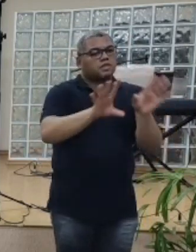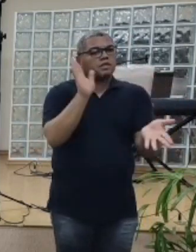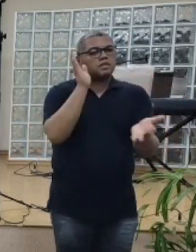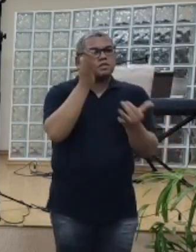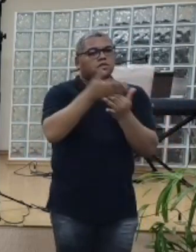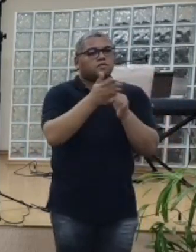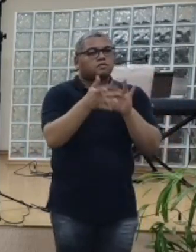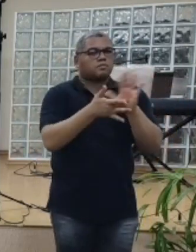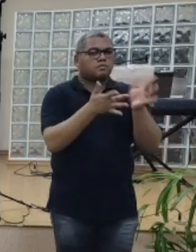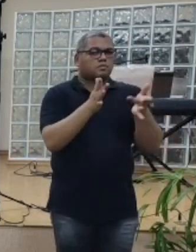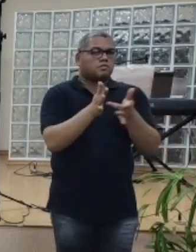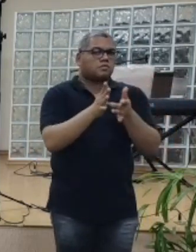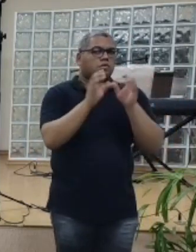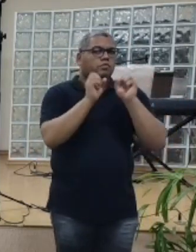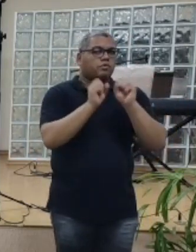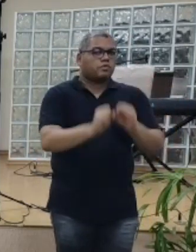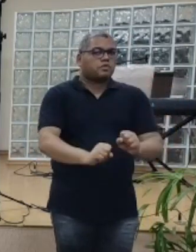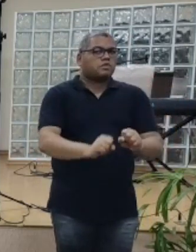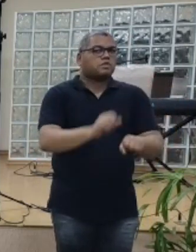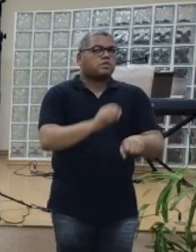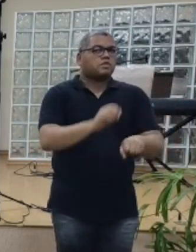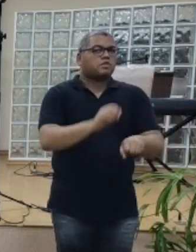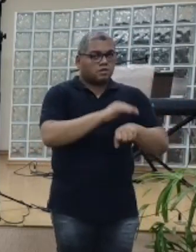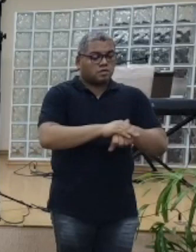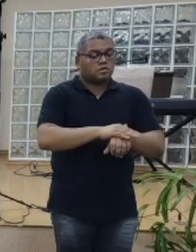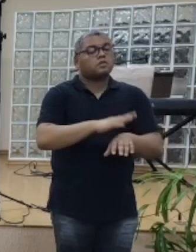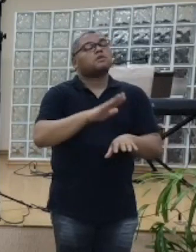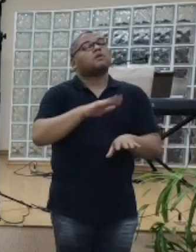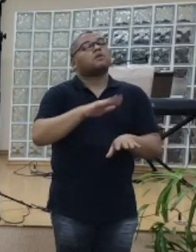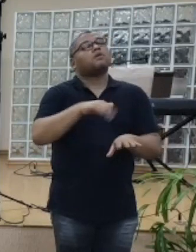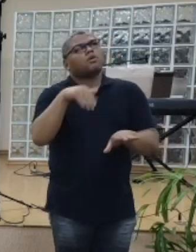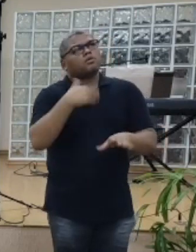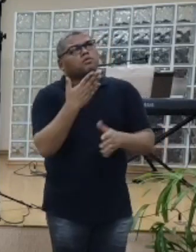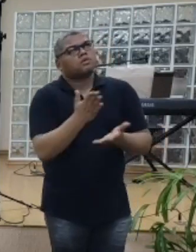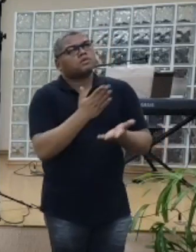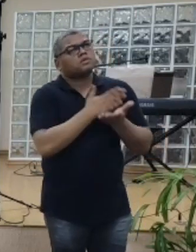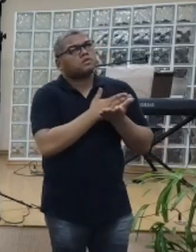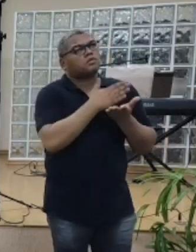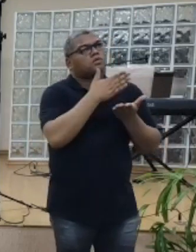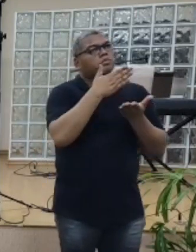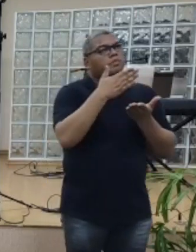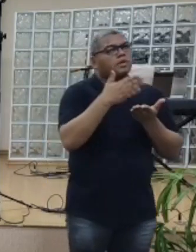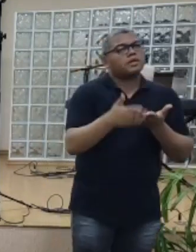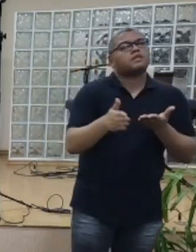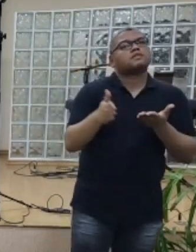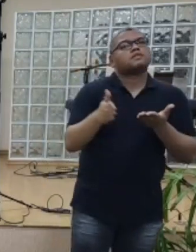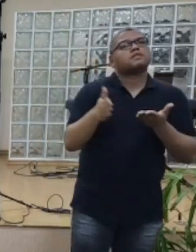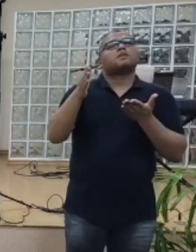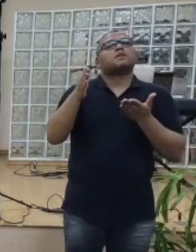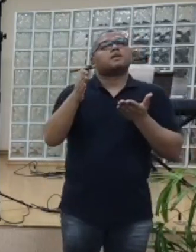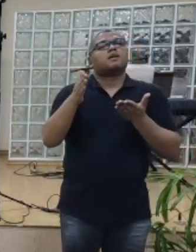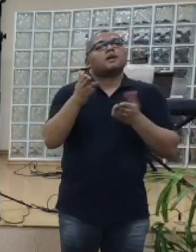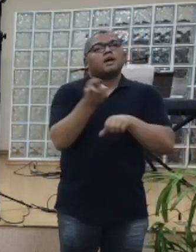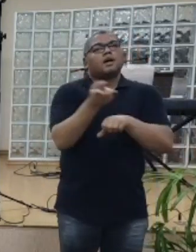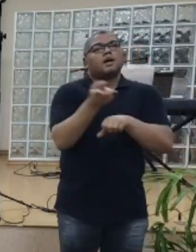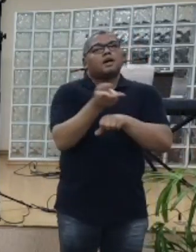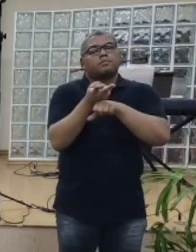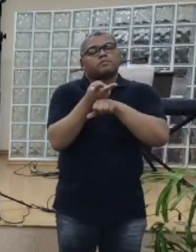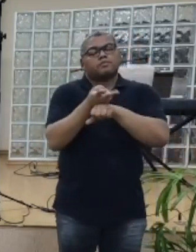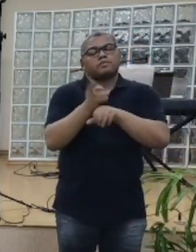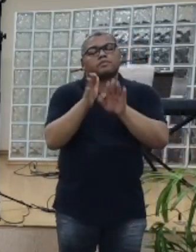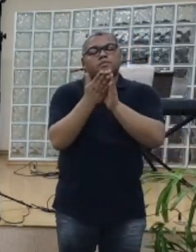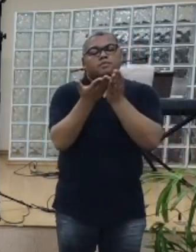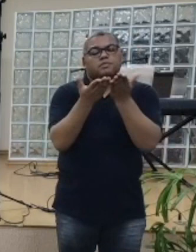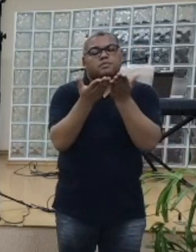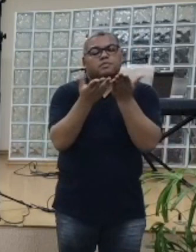transformação, e é quando ele inicia a tentativa de reformar a igreja. Então, quando a gente olha